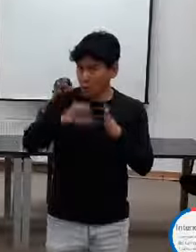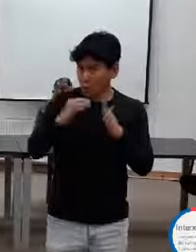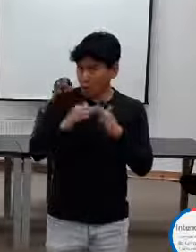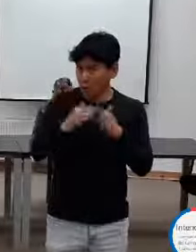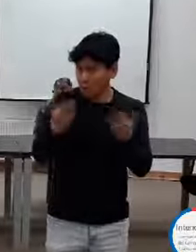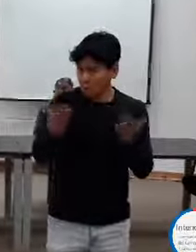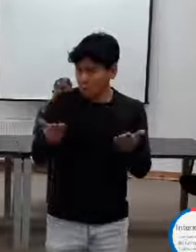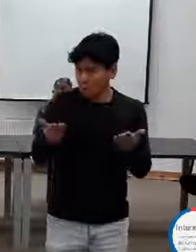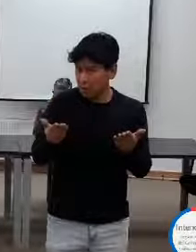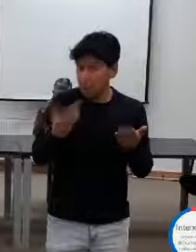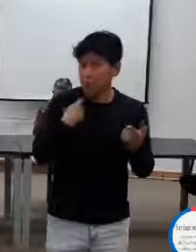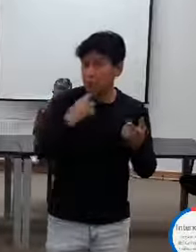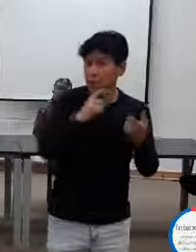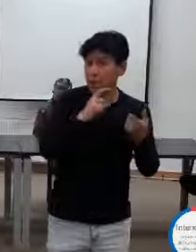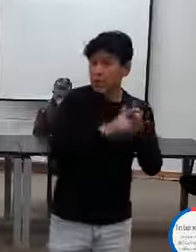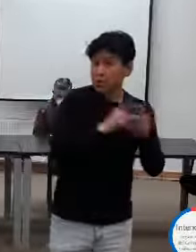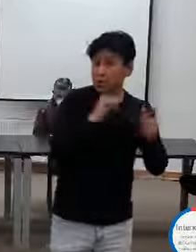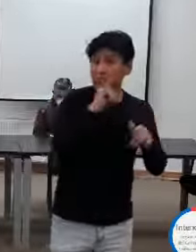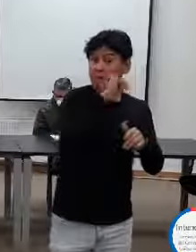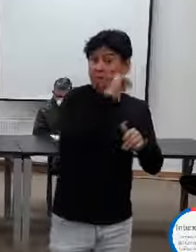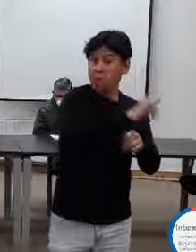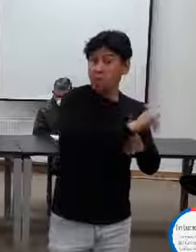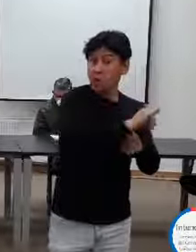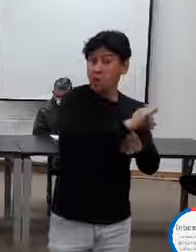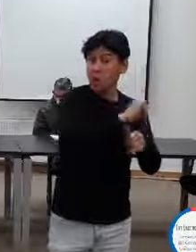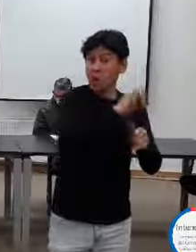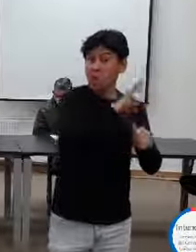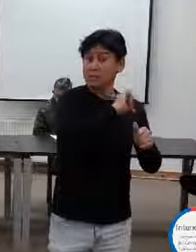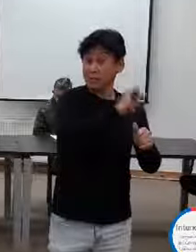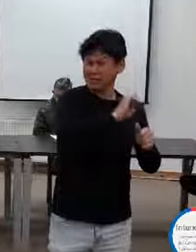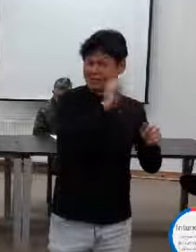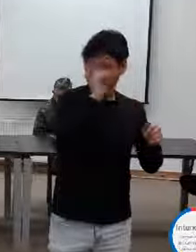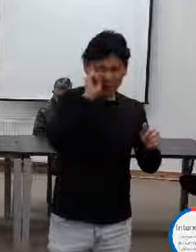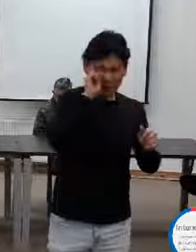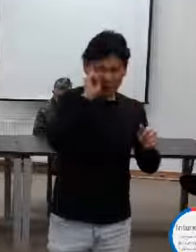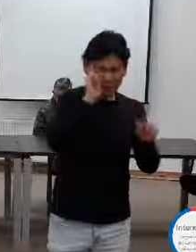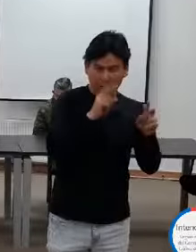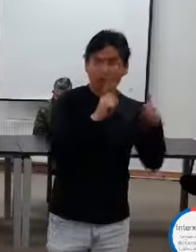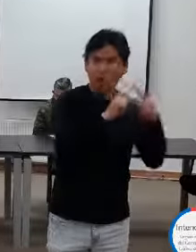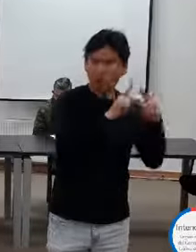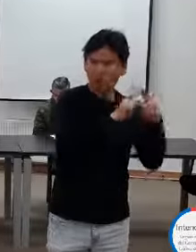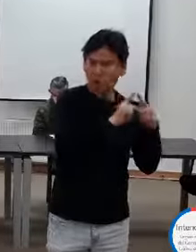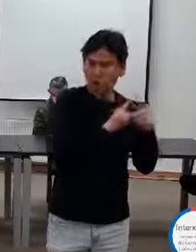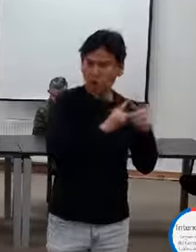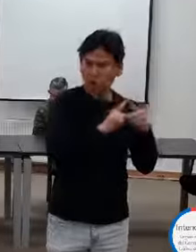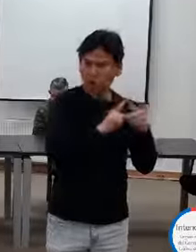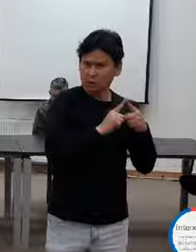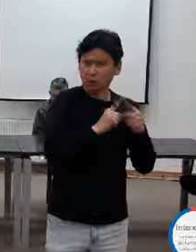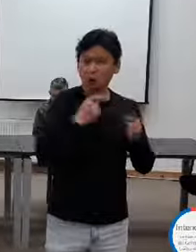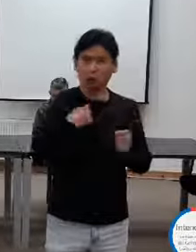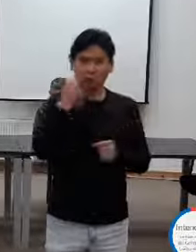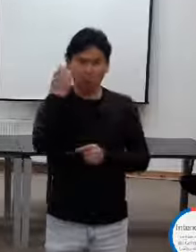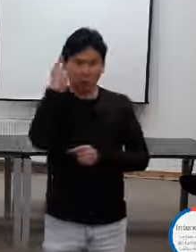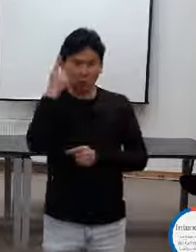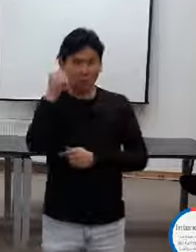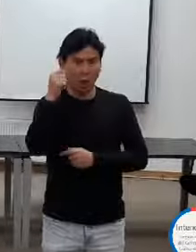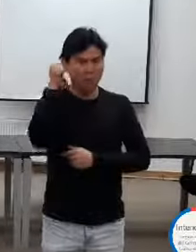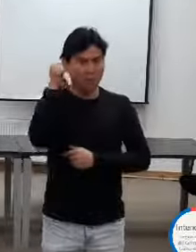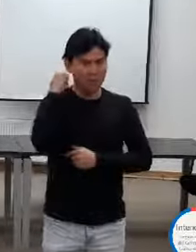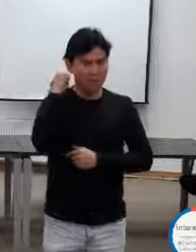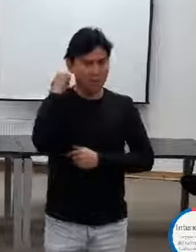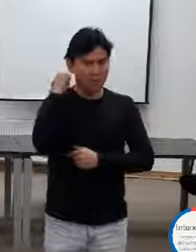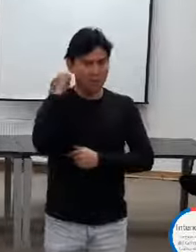consideración que su esposa viajó también en este vuelo, que él tuvo contacto con ella? Yo entiendo que el día de ayer